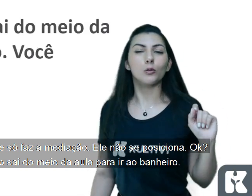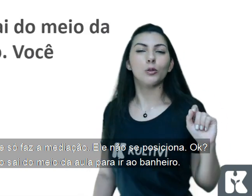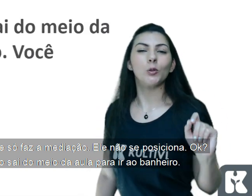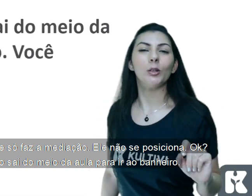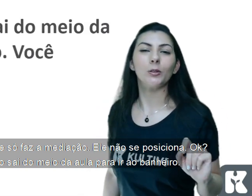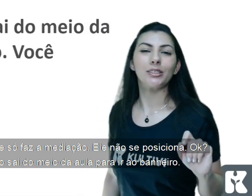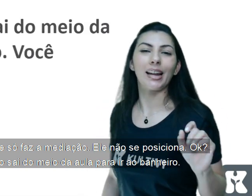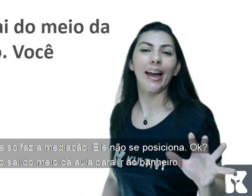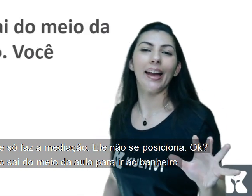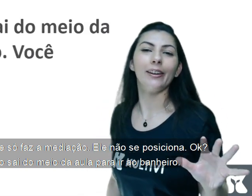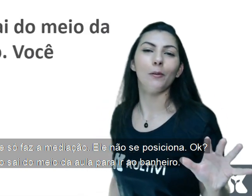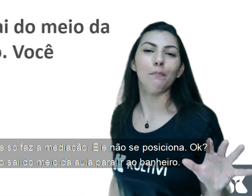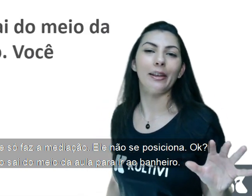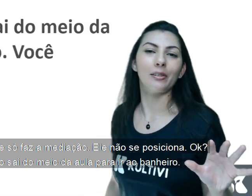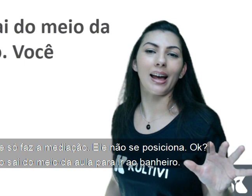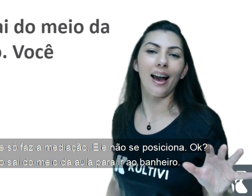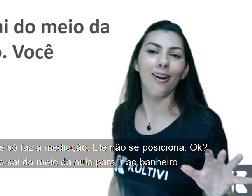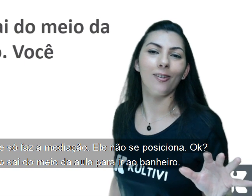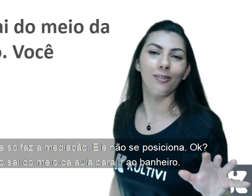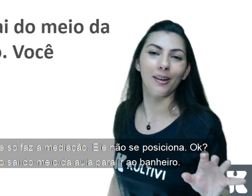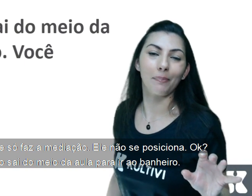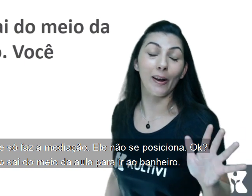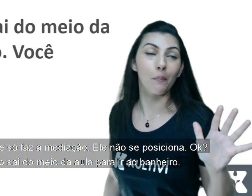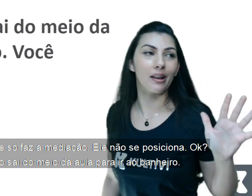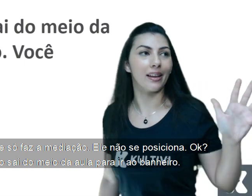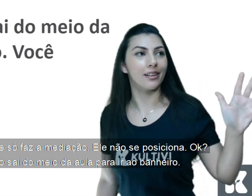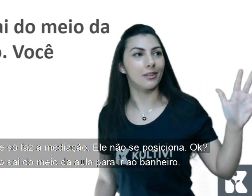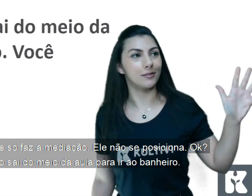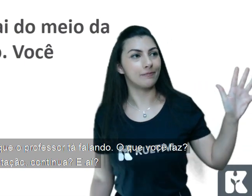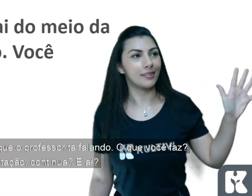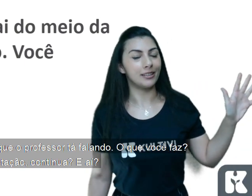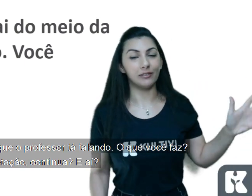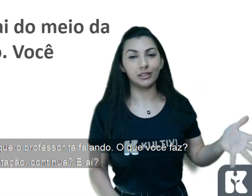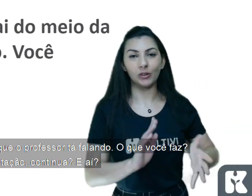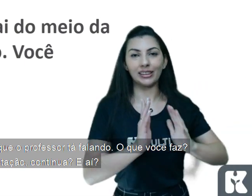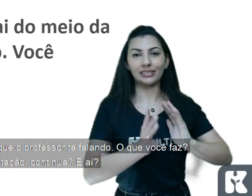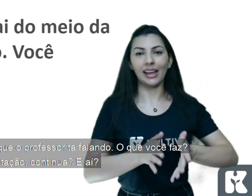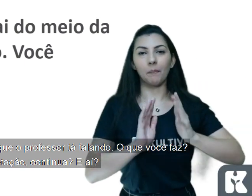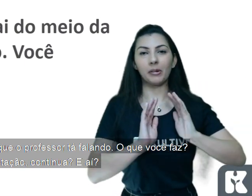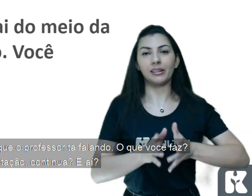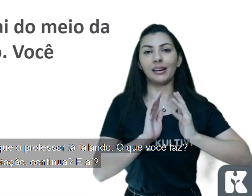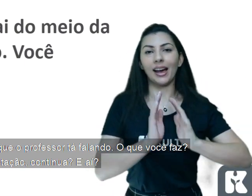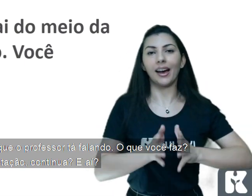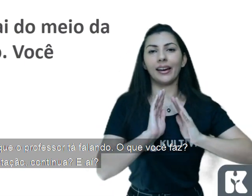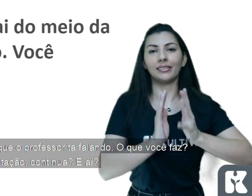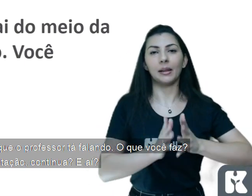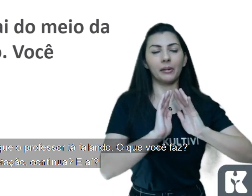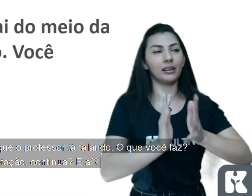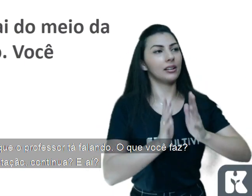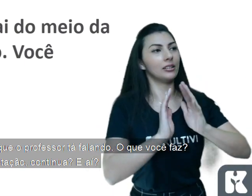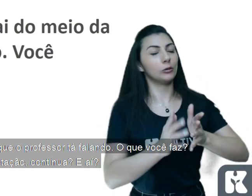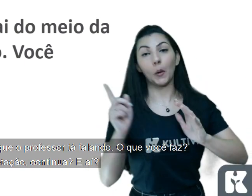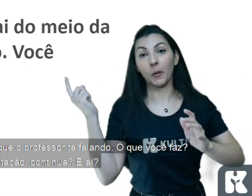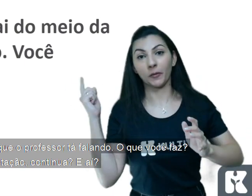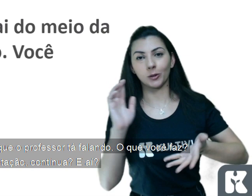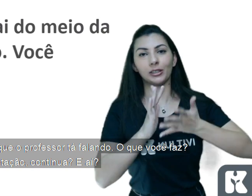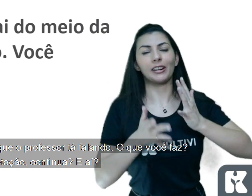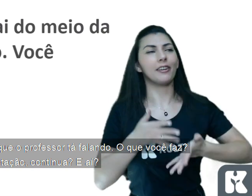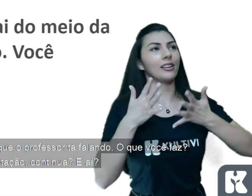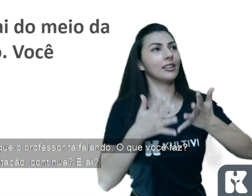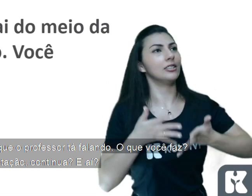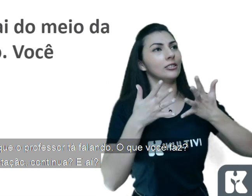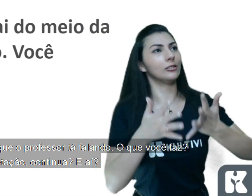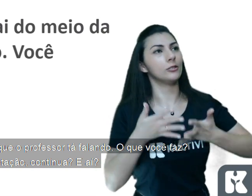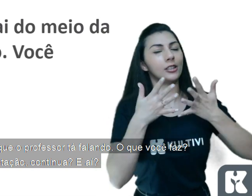O único aluno surdo sai do meio da aula para ir ao banheiro. e você é um intérprete lá, interpretando o que o professor